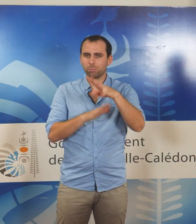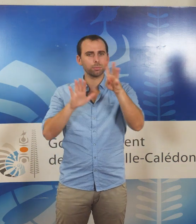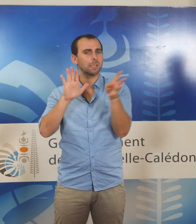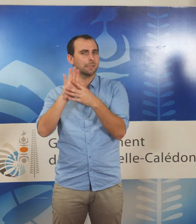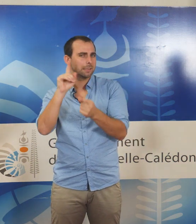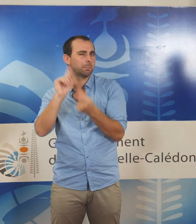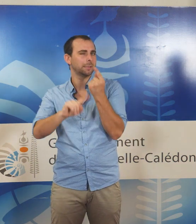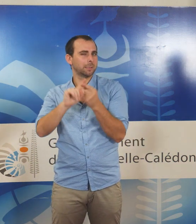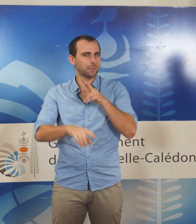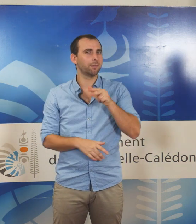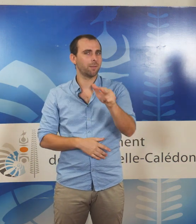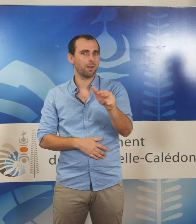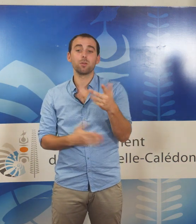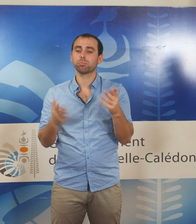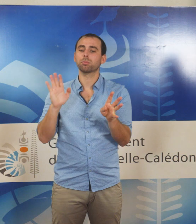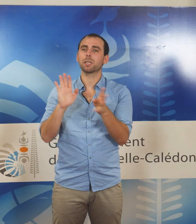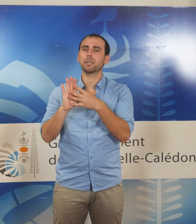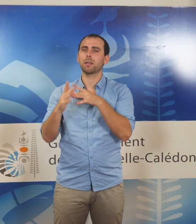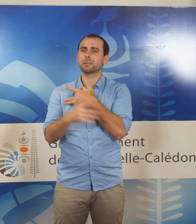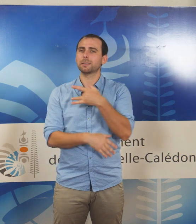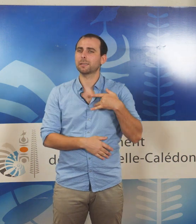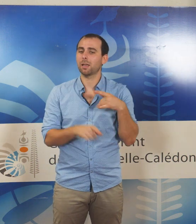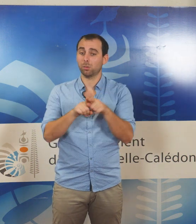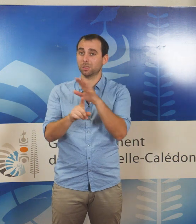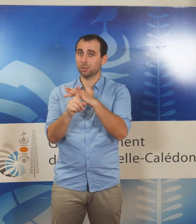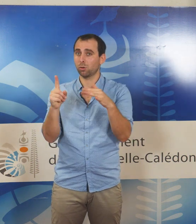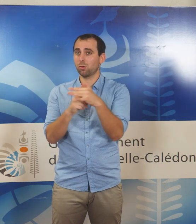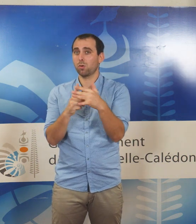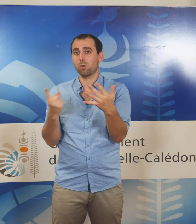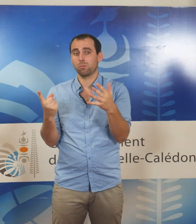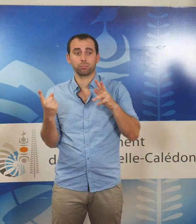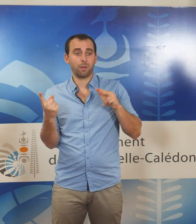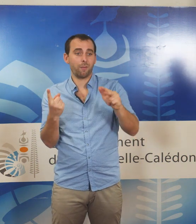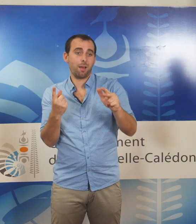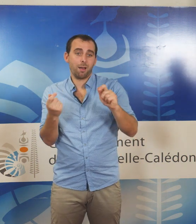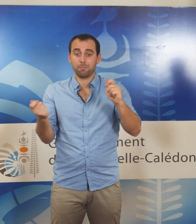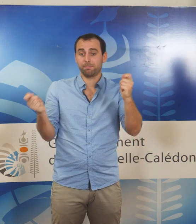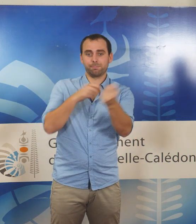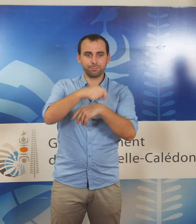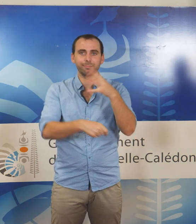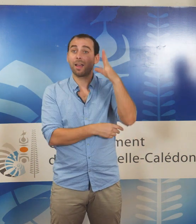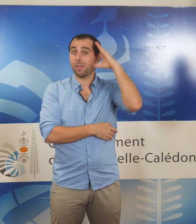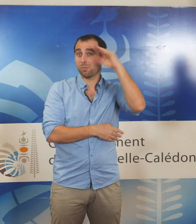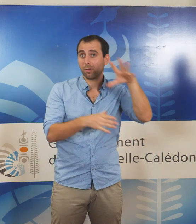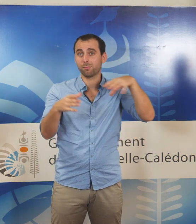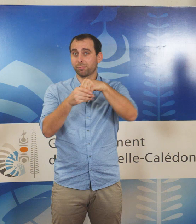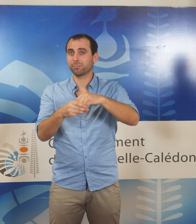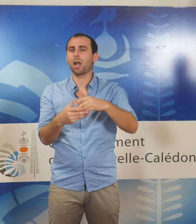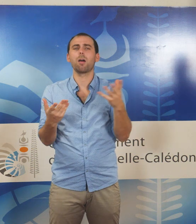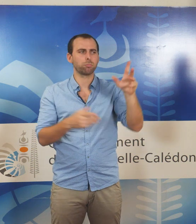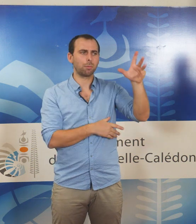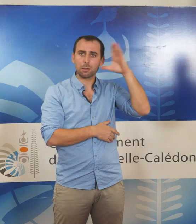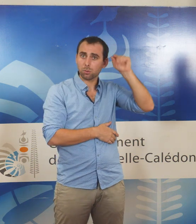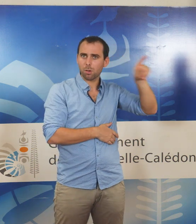spécifiques. Donc les critères sanitaires et sociaux valent bientôt, bien sûr, pour les étudiants qui ont des problèmes de santé ou qui ont des problèmes financiers